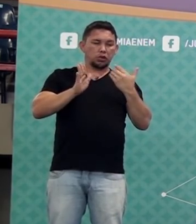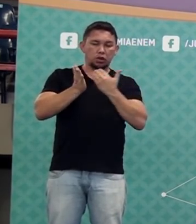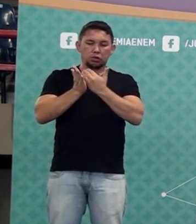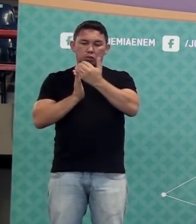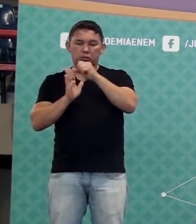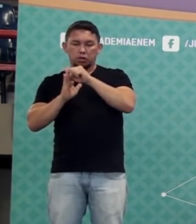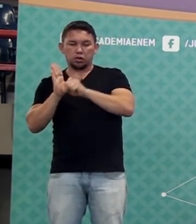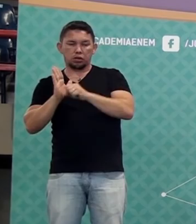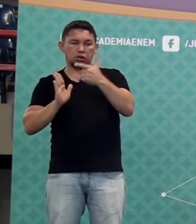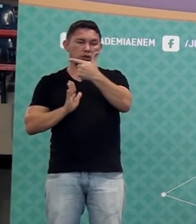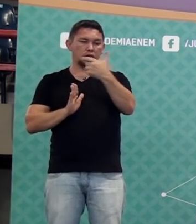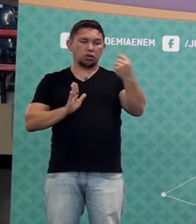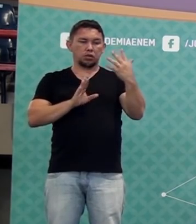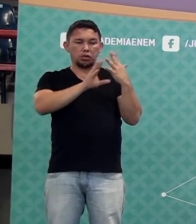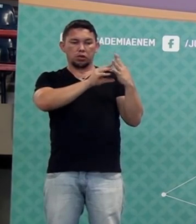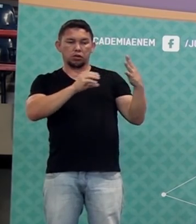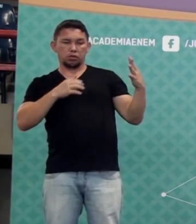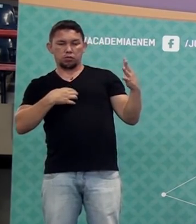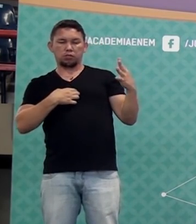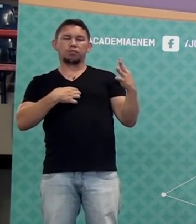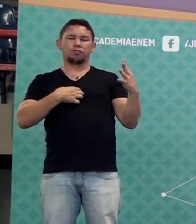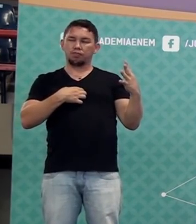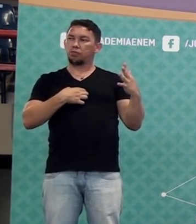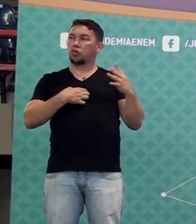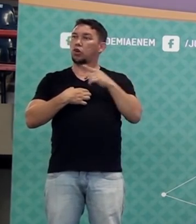XXI. É a minha referência intelectual, tenho